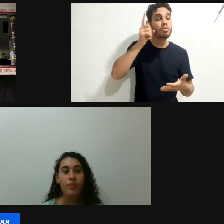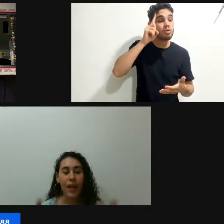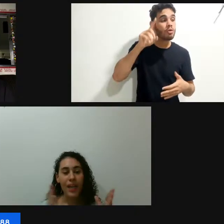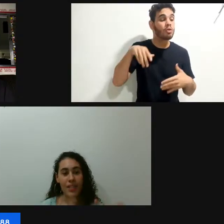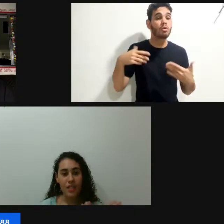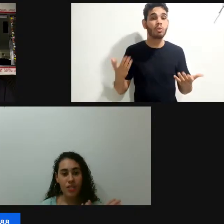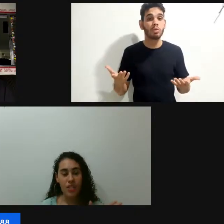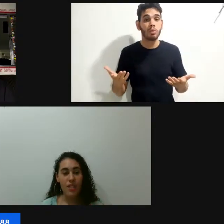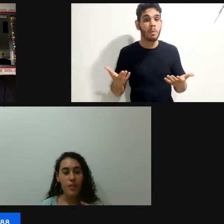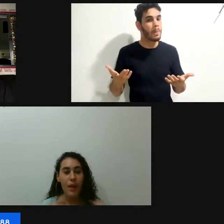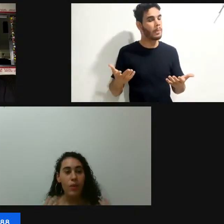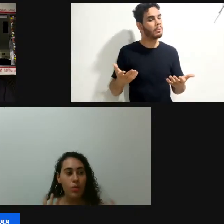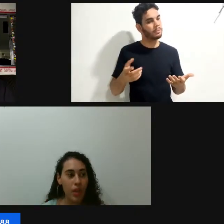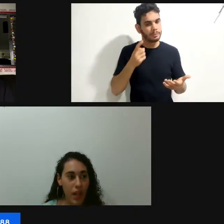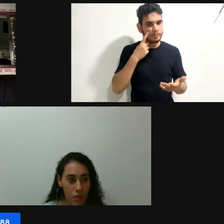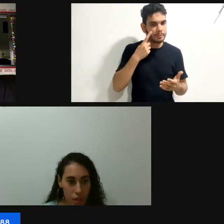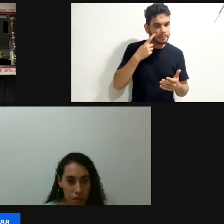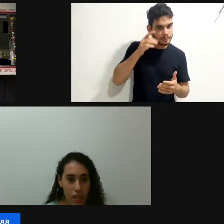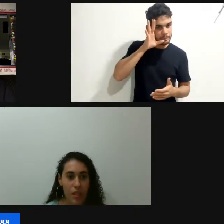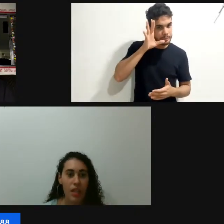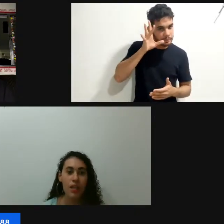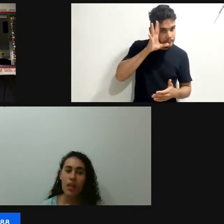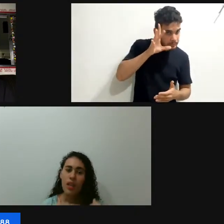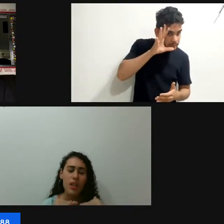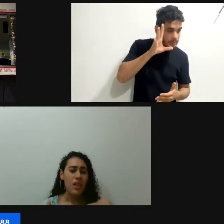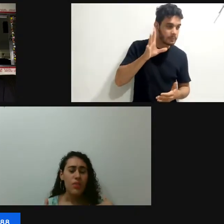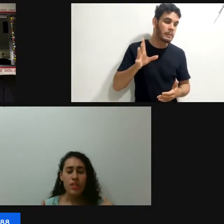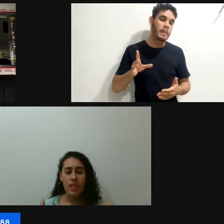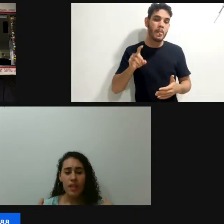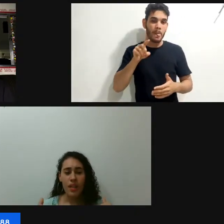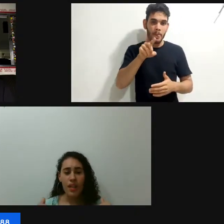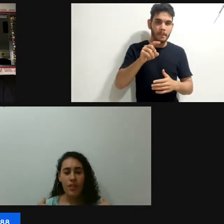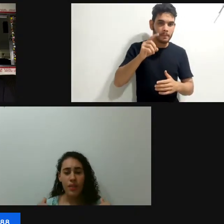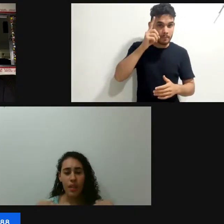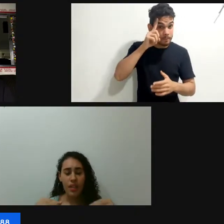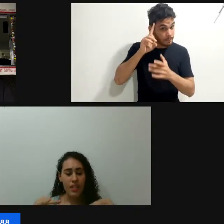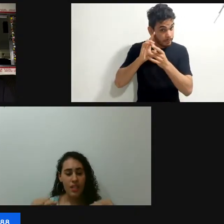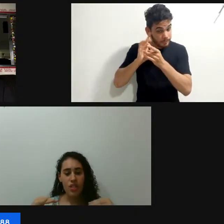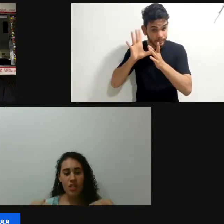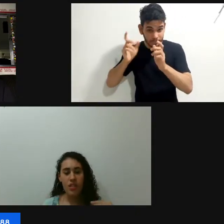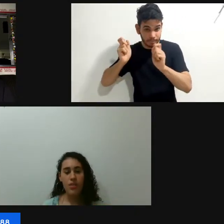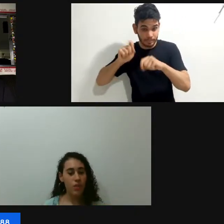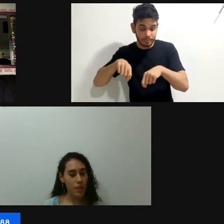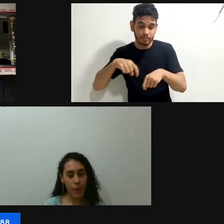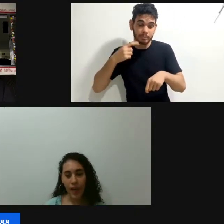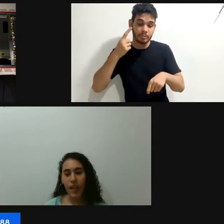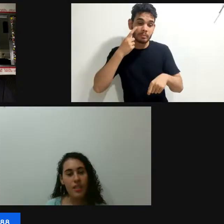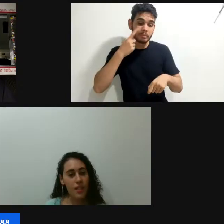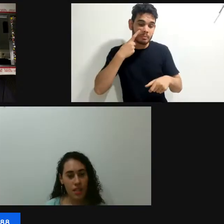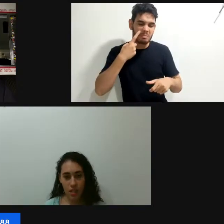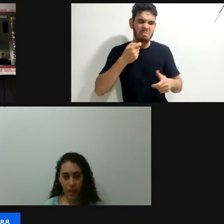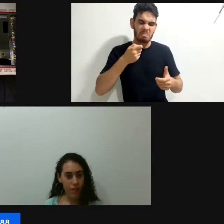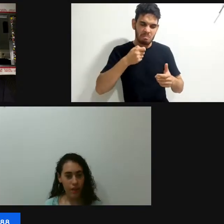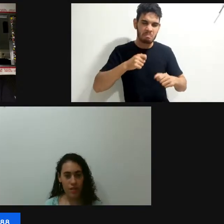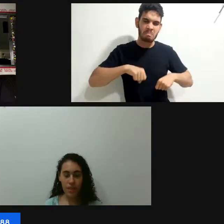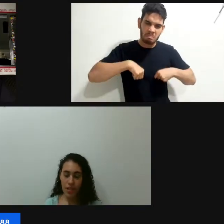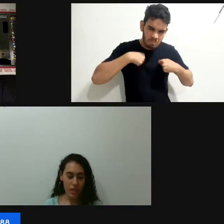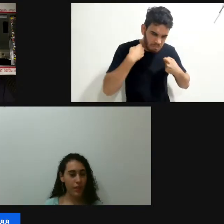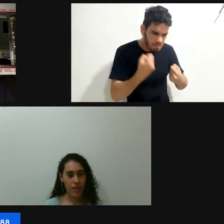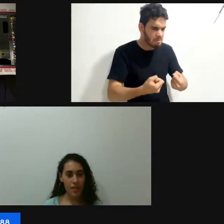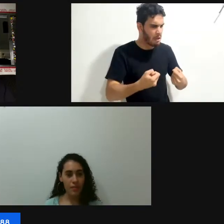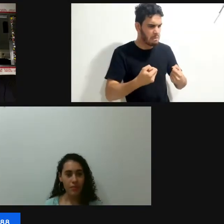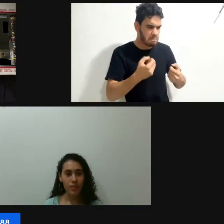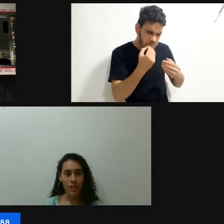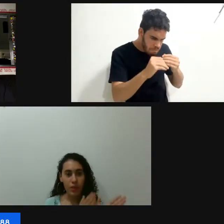sexta-feira. Pega esses dias, pega os horários que você tem e nesses dias você pega e se